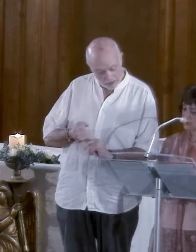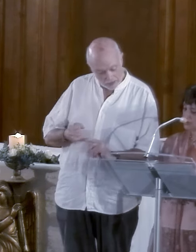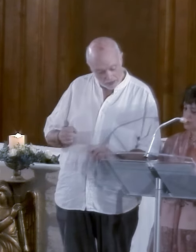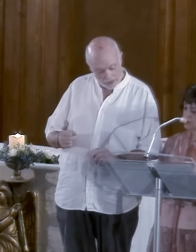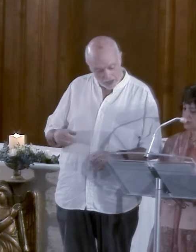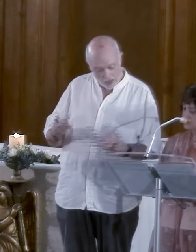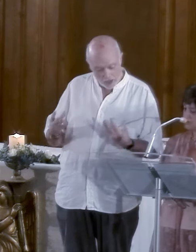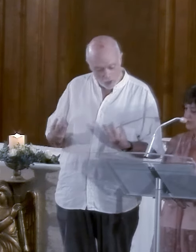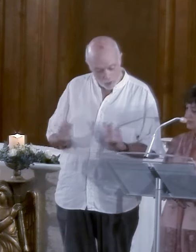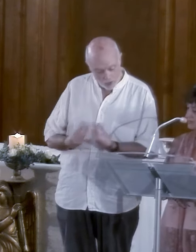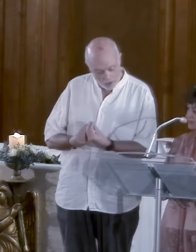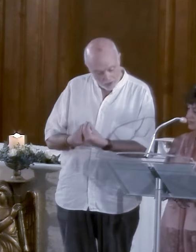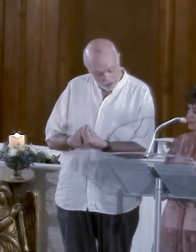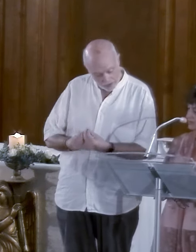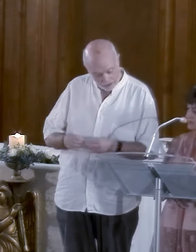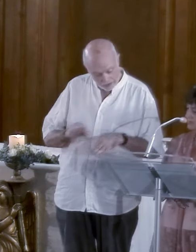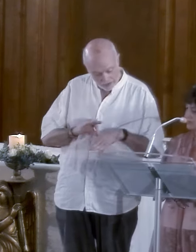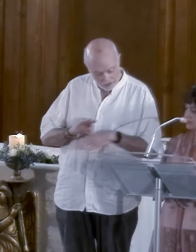Jesucristo.